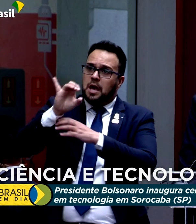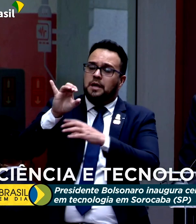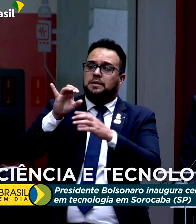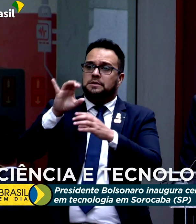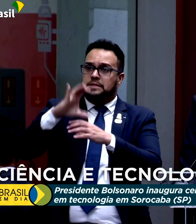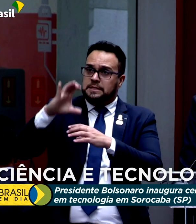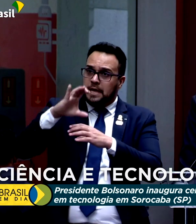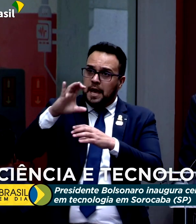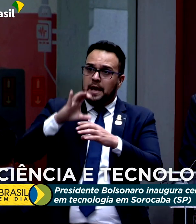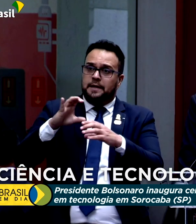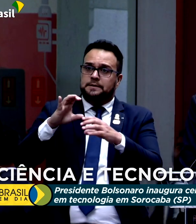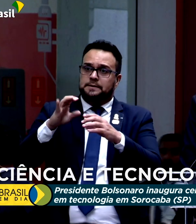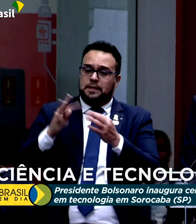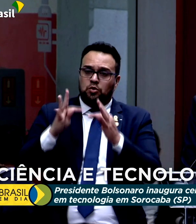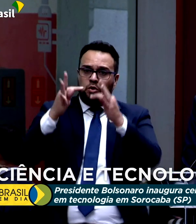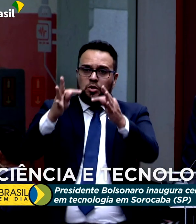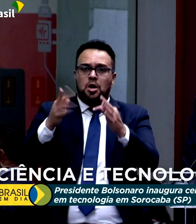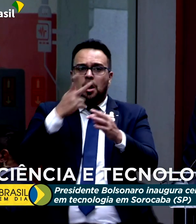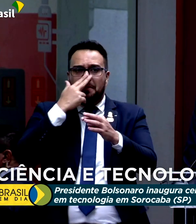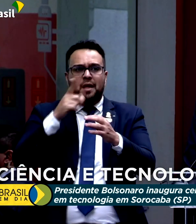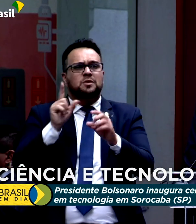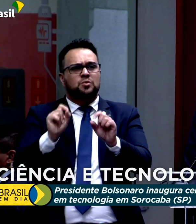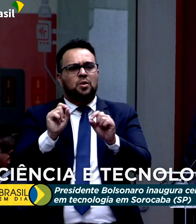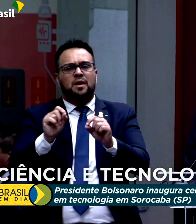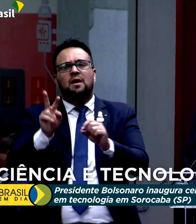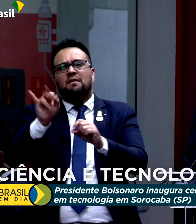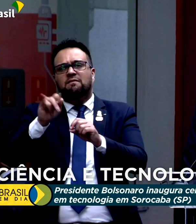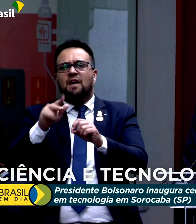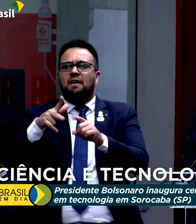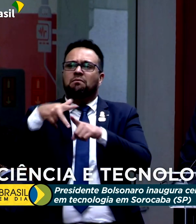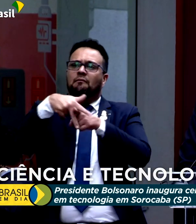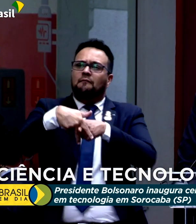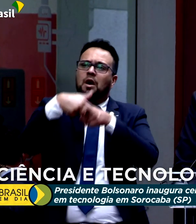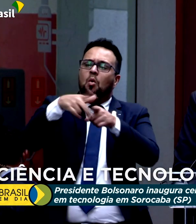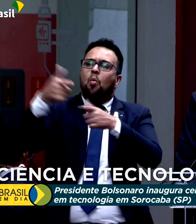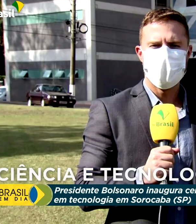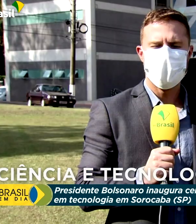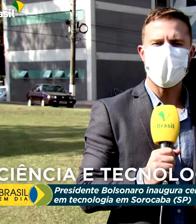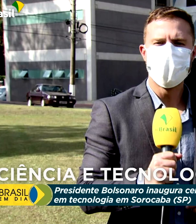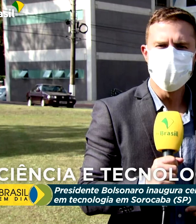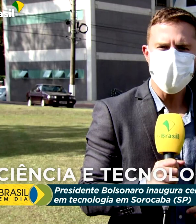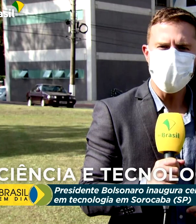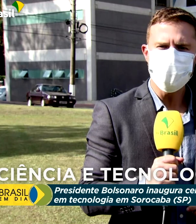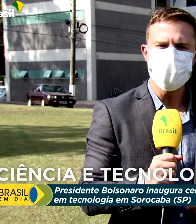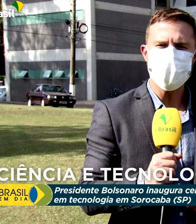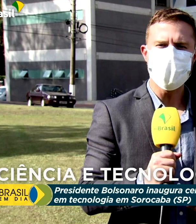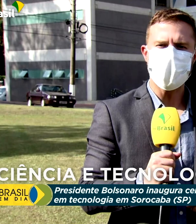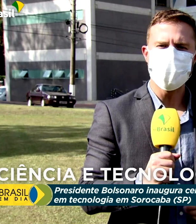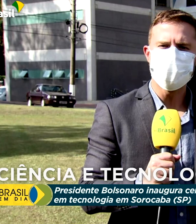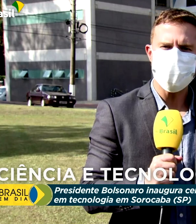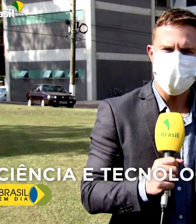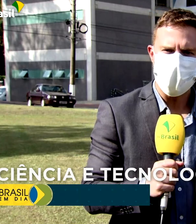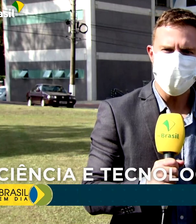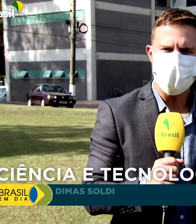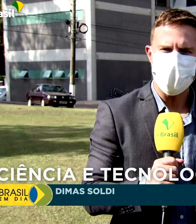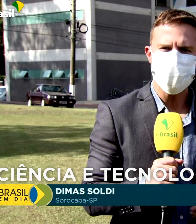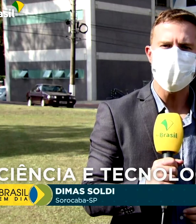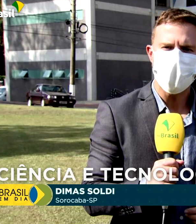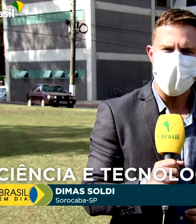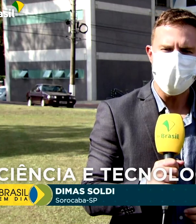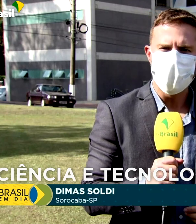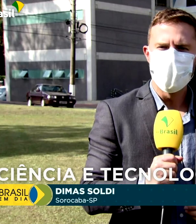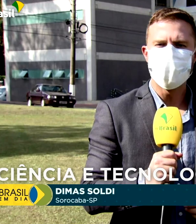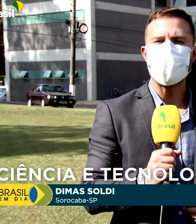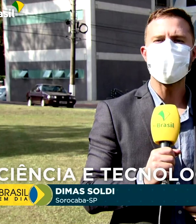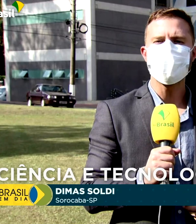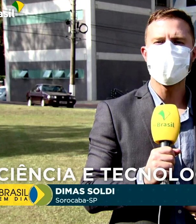condenado a ser escravizado por outros que detêm tecnologias. E aqui no Centro Universitário Facens, também